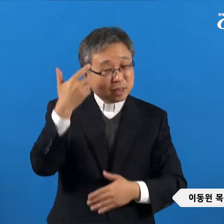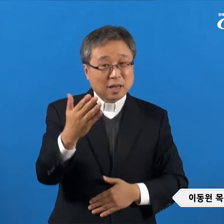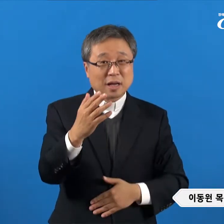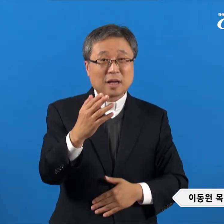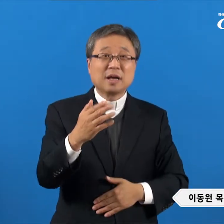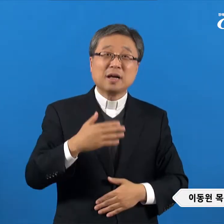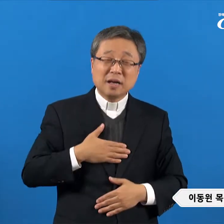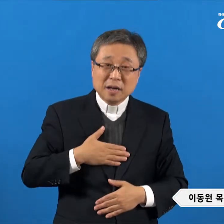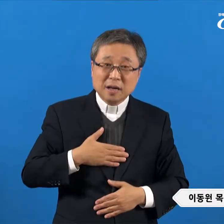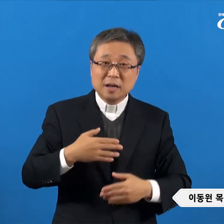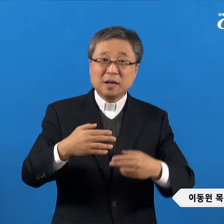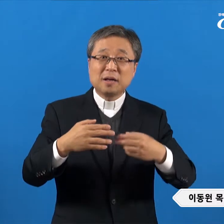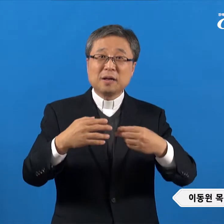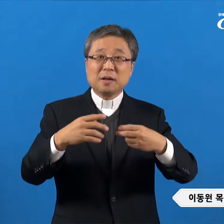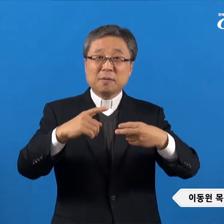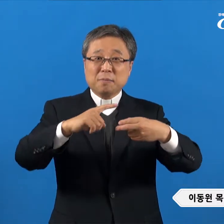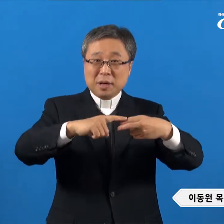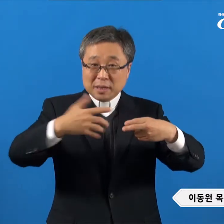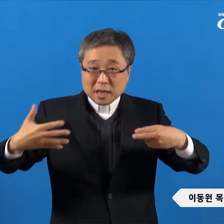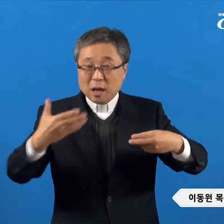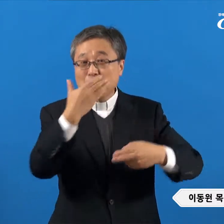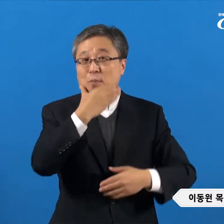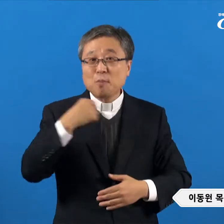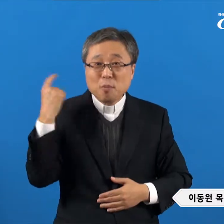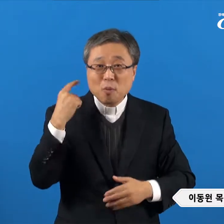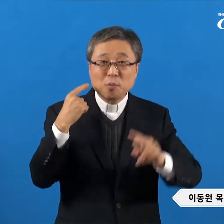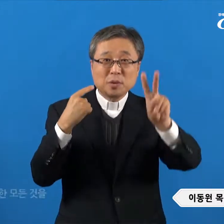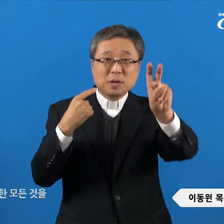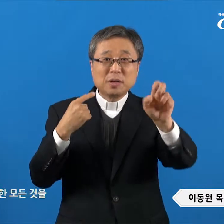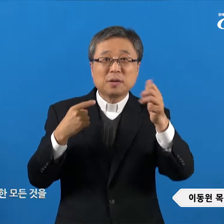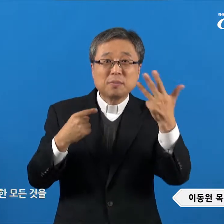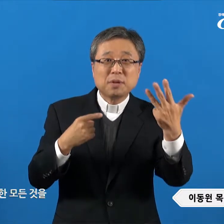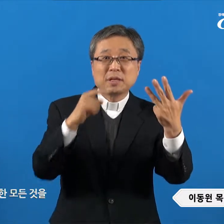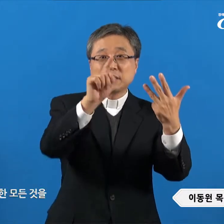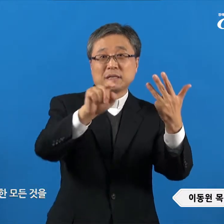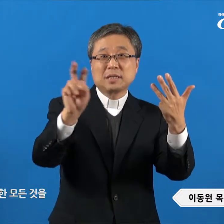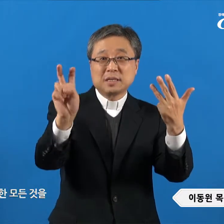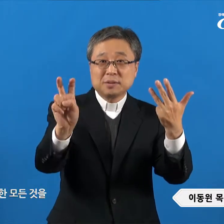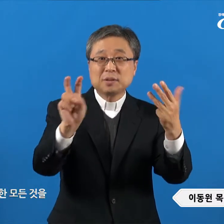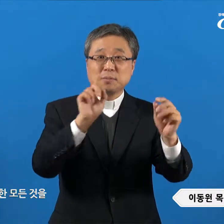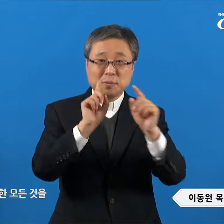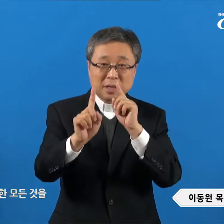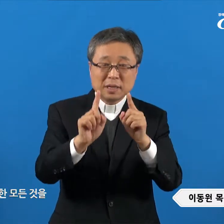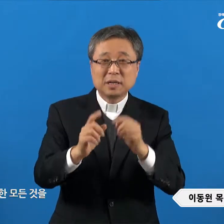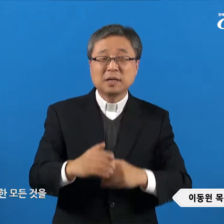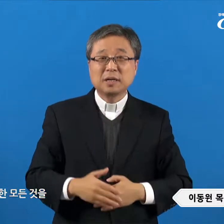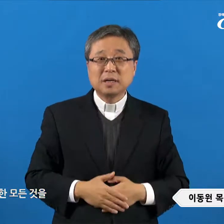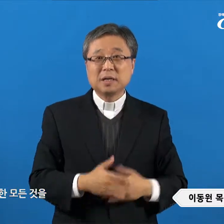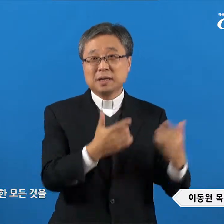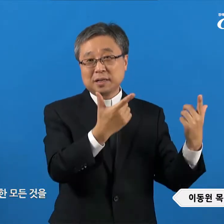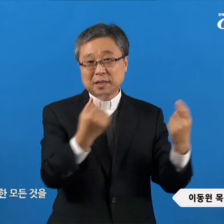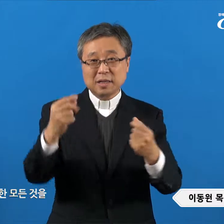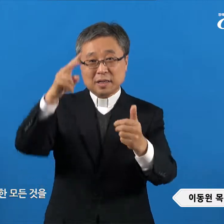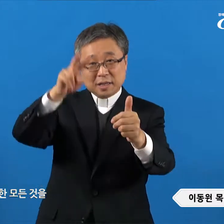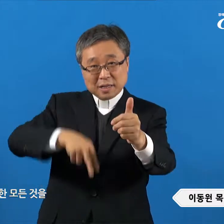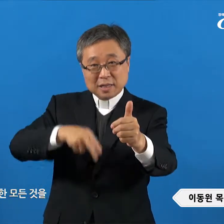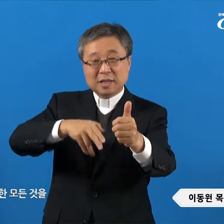마지막 장 마지막 절입니다. 마태복음 28장 20절의 말씀입니다. 같이 읽겠습니다. 다 같이